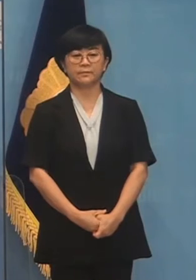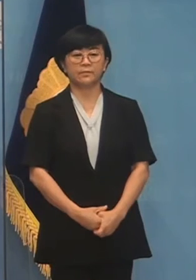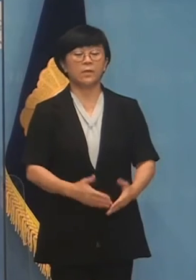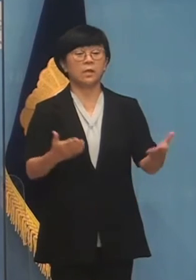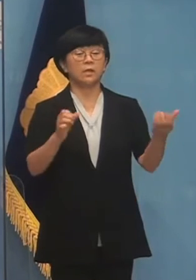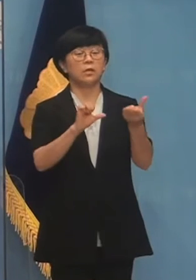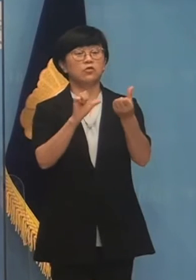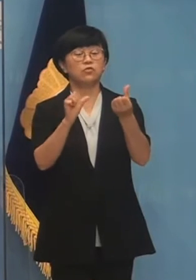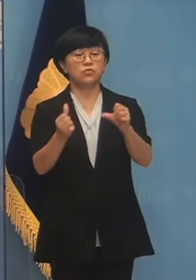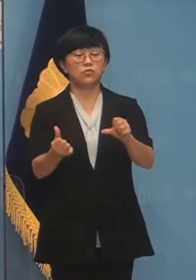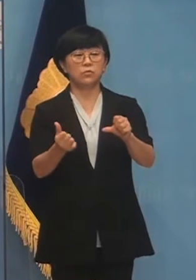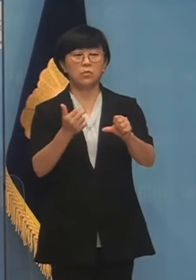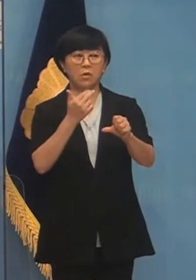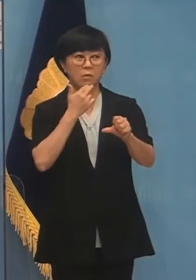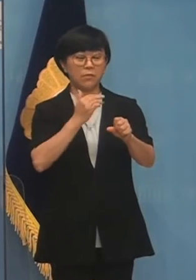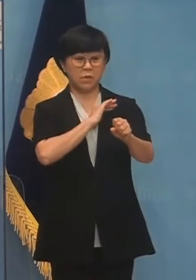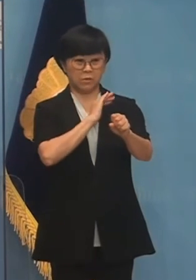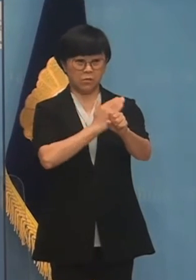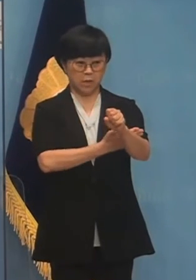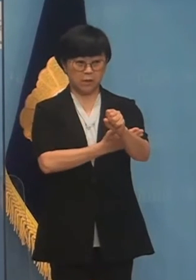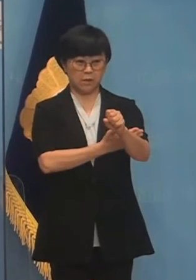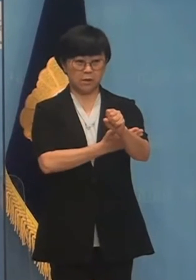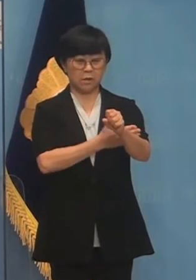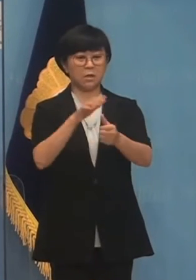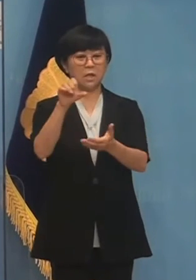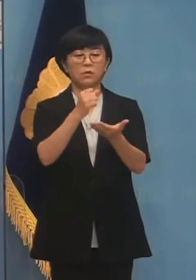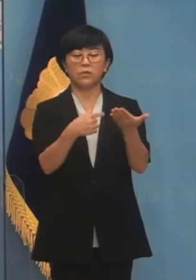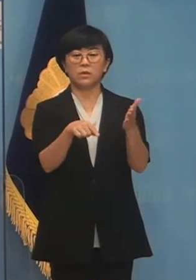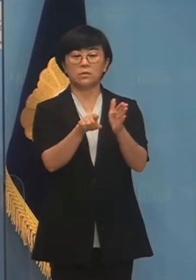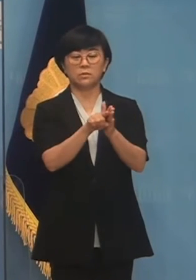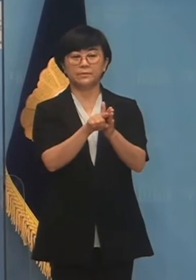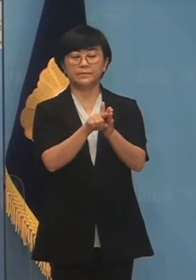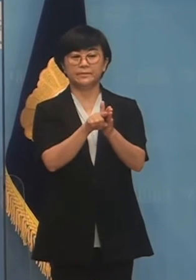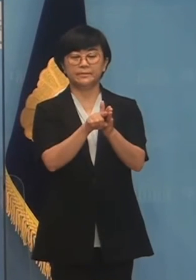일하다 죽지 않을 건지를 확보하기 위해서